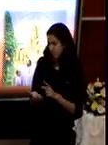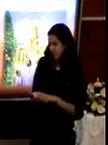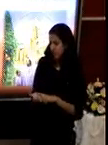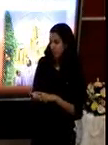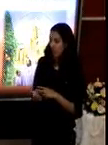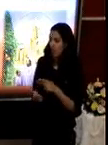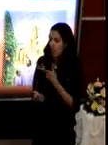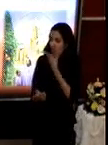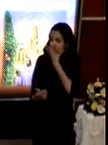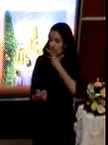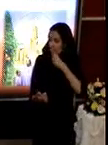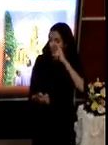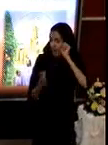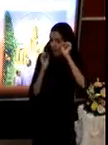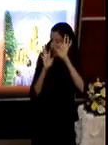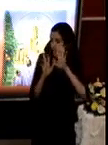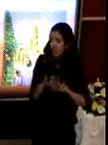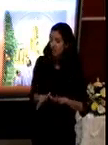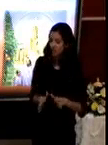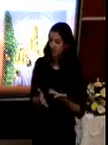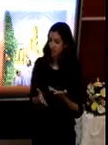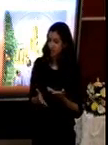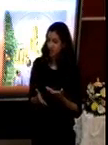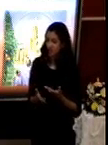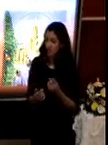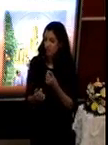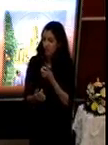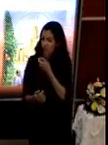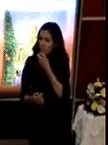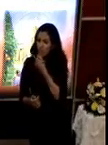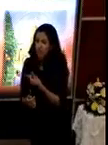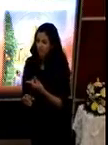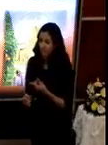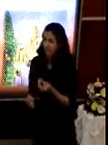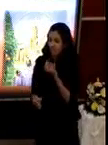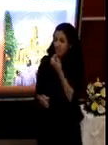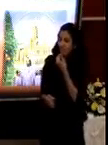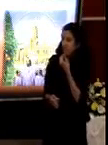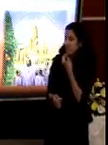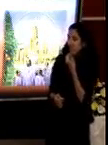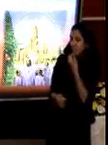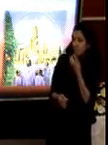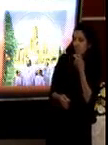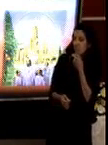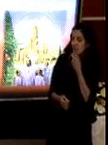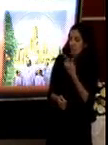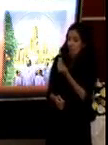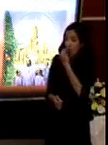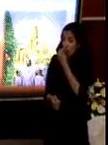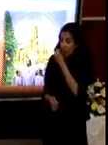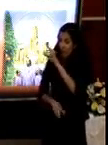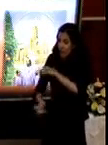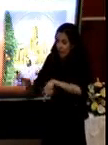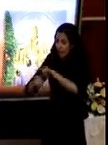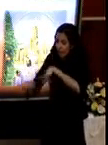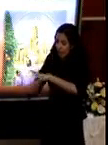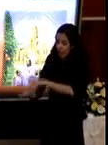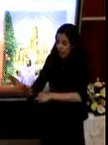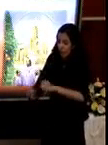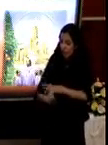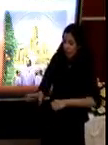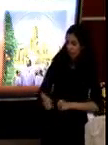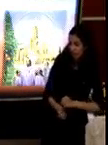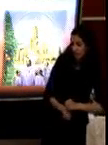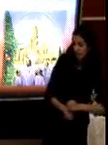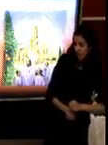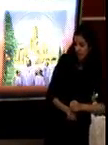Señor. Algo tan sencillo como salir a recoger alimentos. Sencillo, ¿no? Dios dice, lo van a hacer